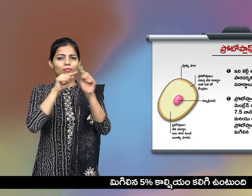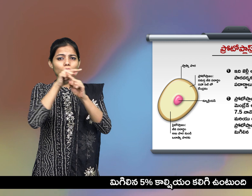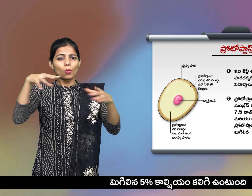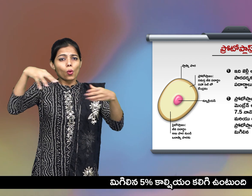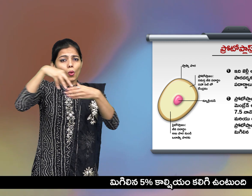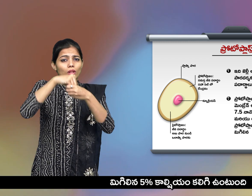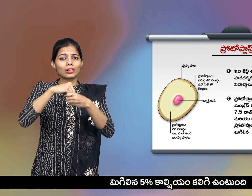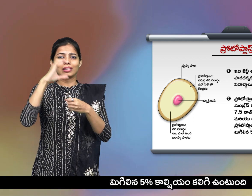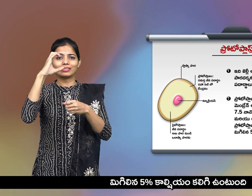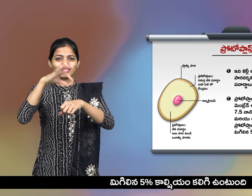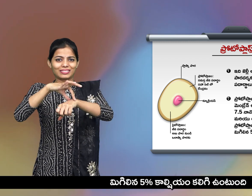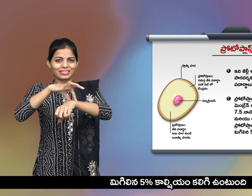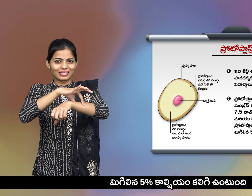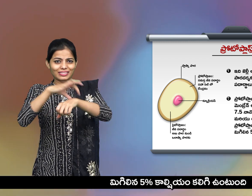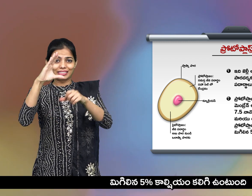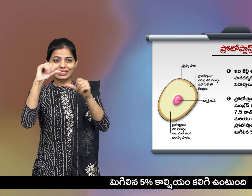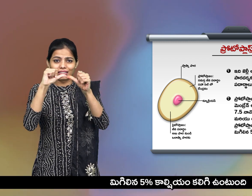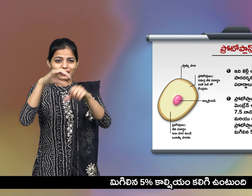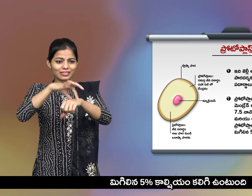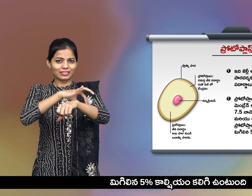మిగిలిన 5% కాల్షియం కలిగి ఉంటుంది.